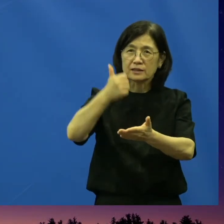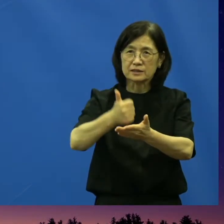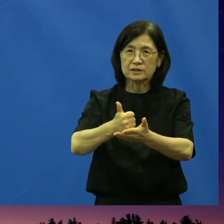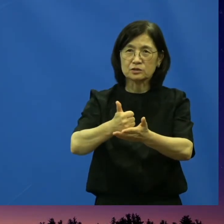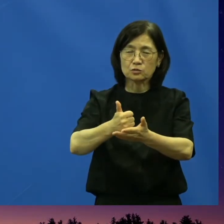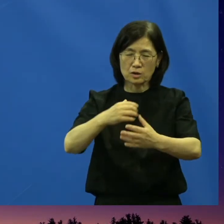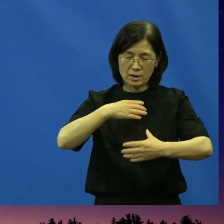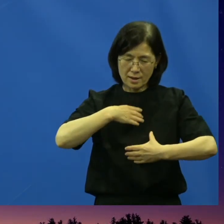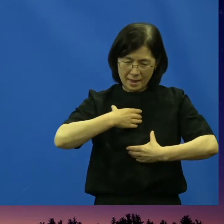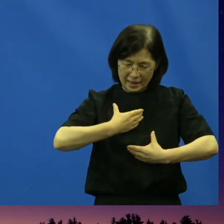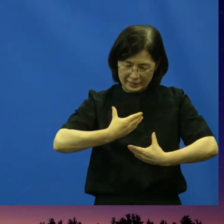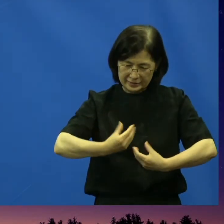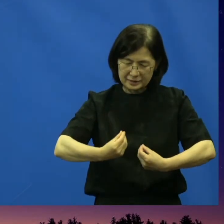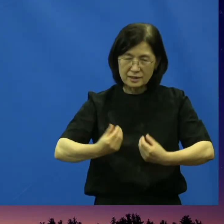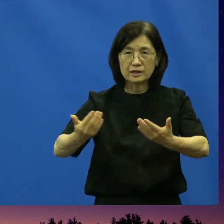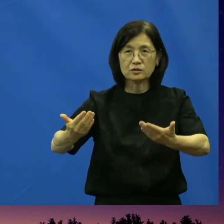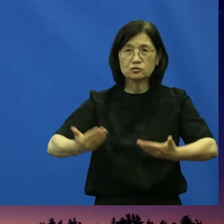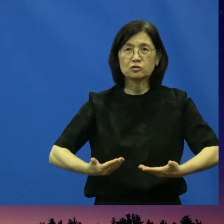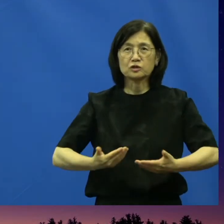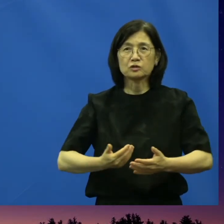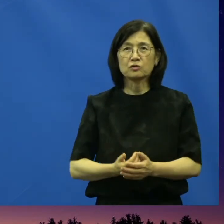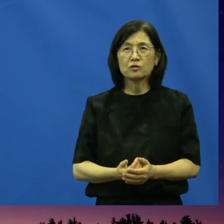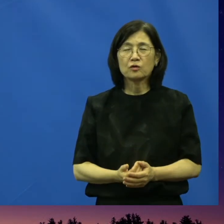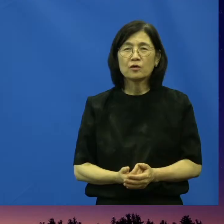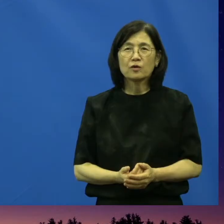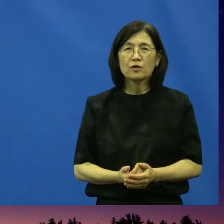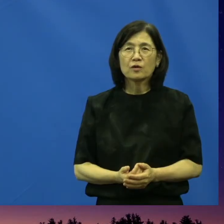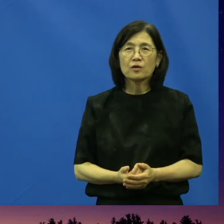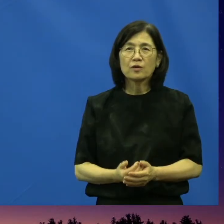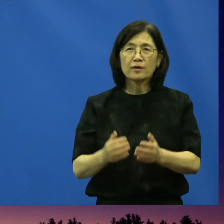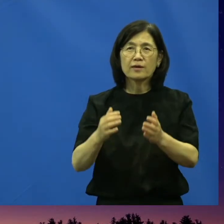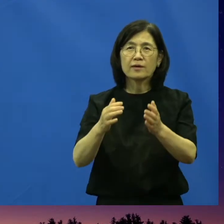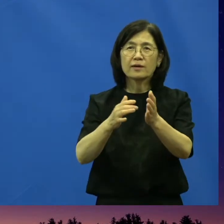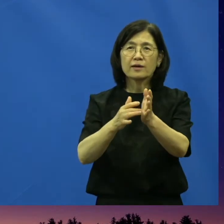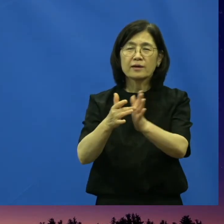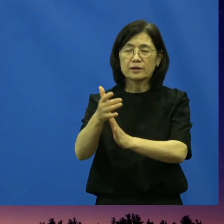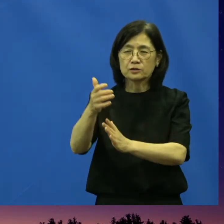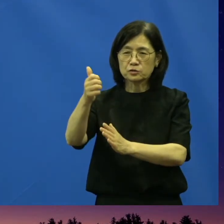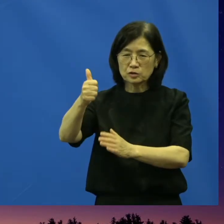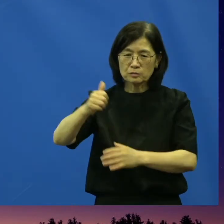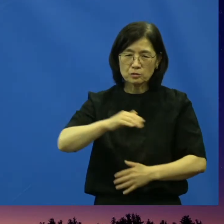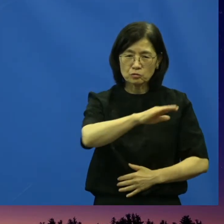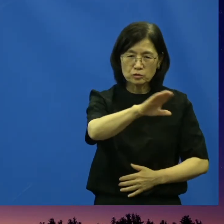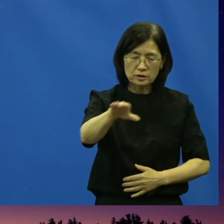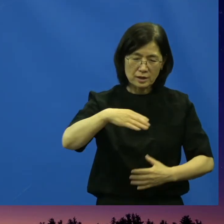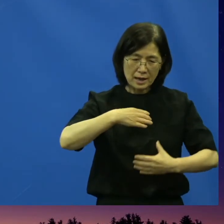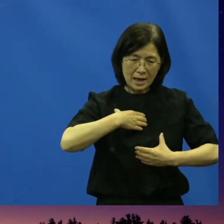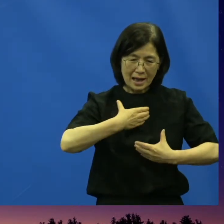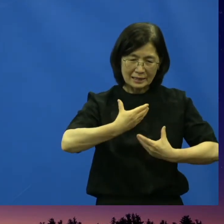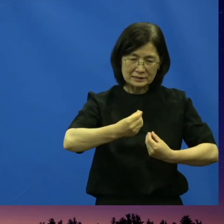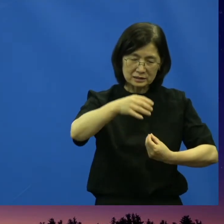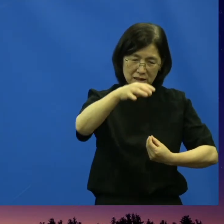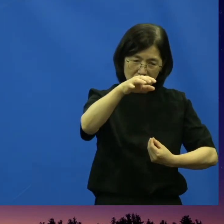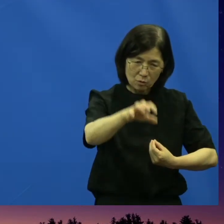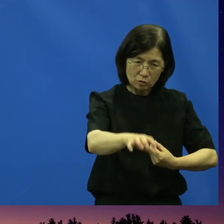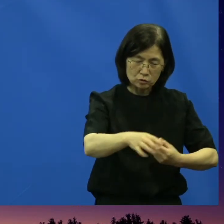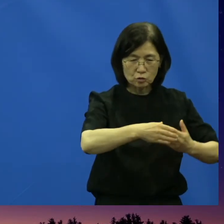길로 인도하시고 우리를 진정한 교제 안으로, 그리고 우리를 안전한 곳으로, 그리고